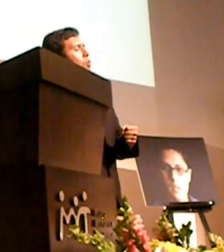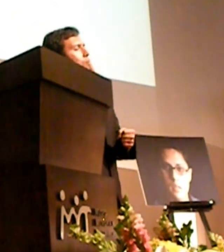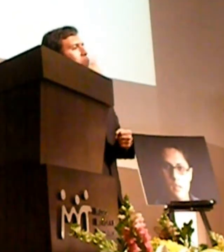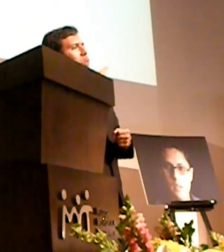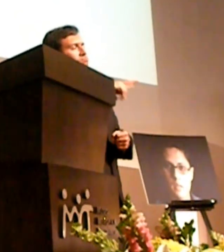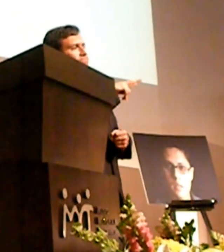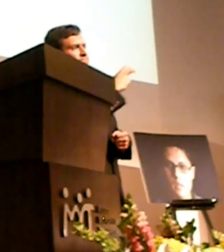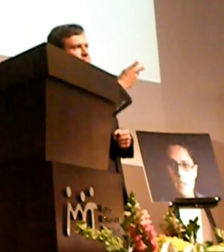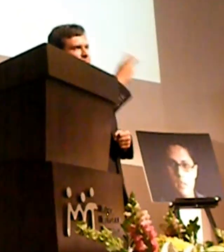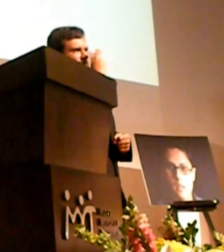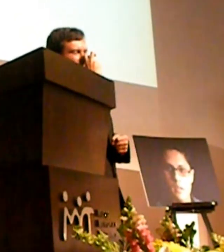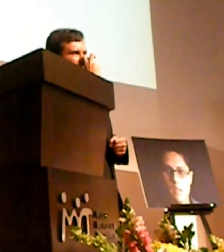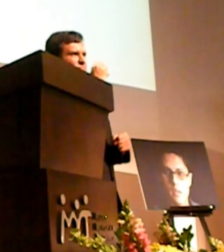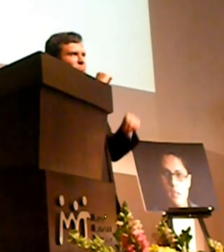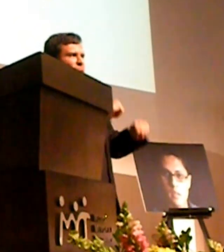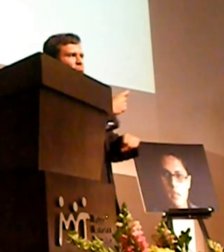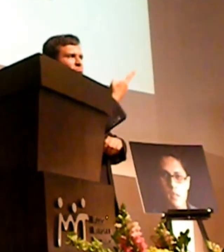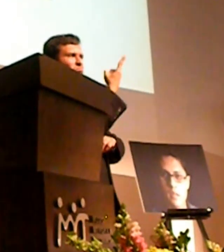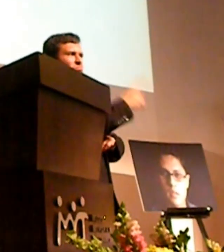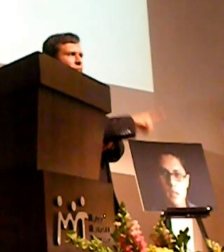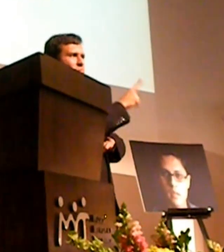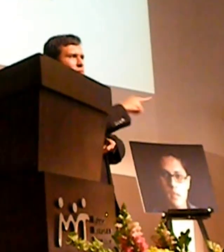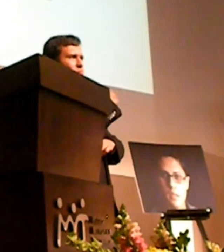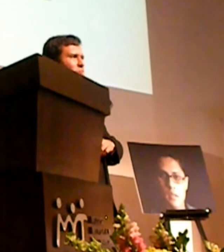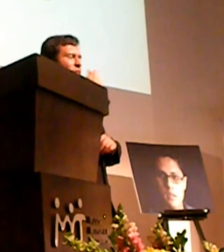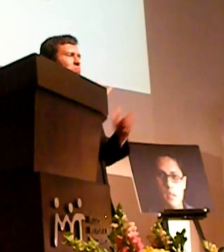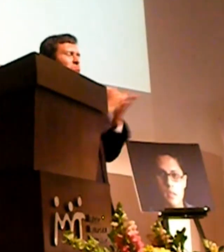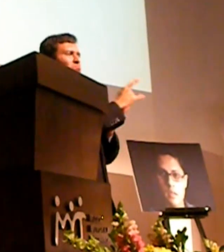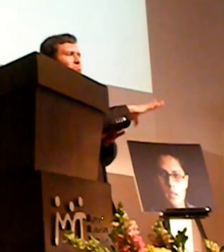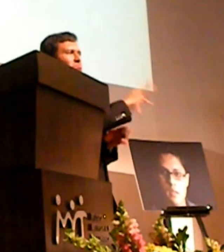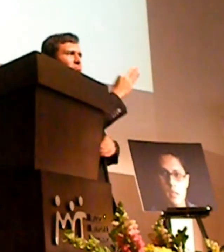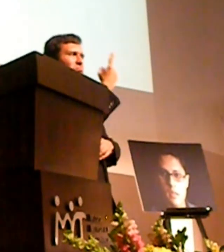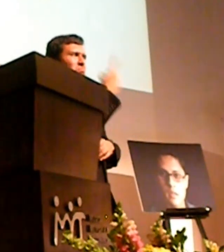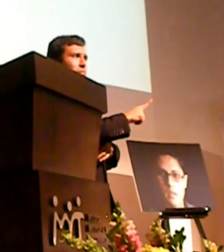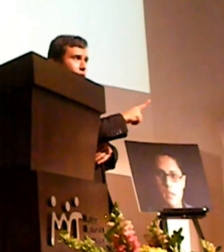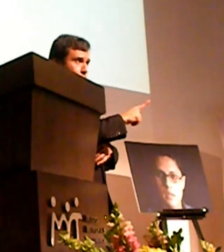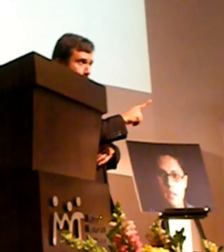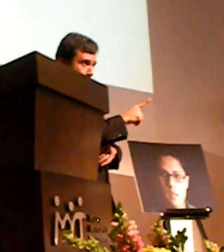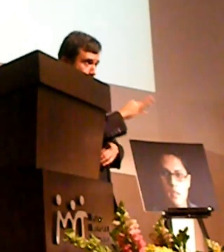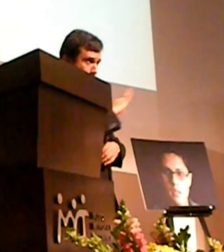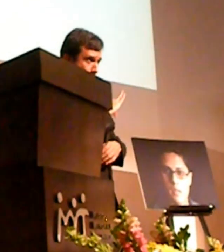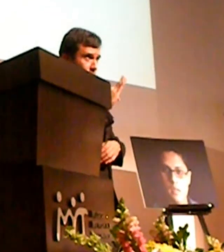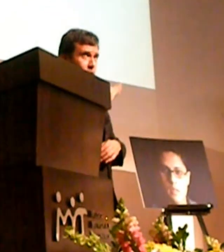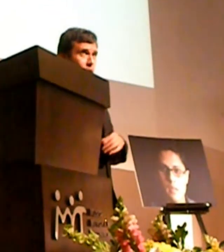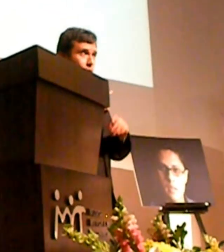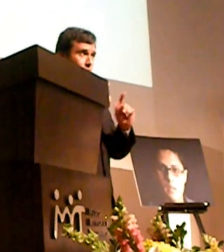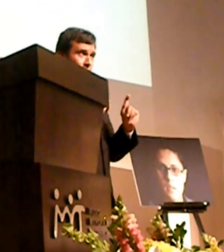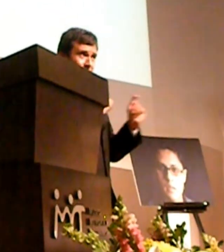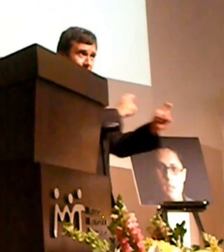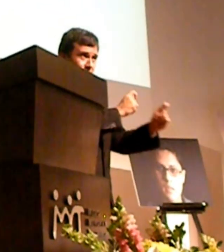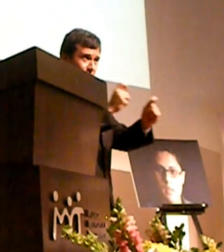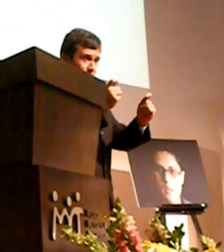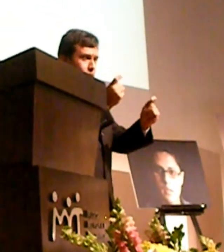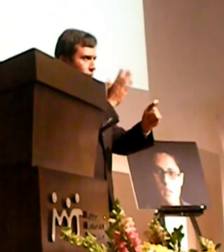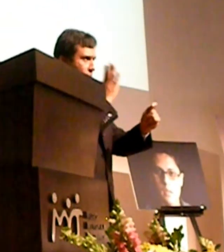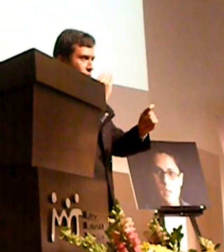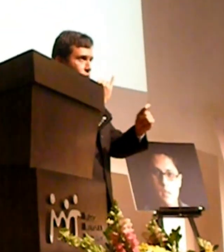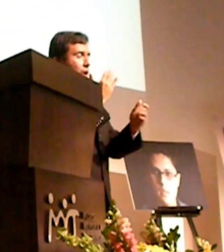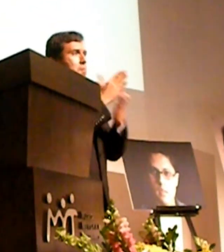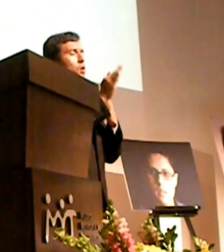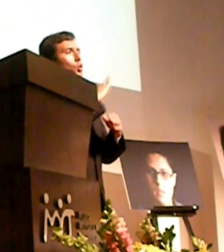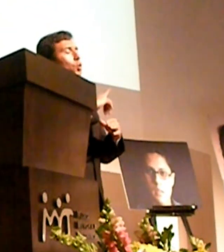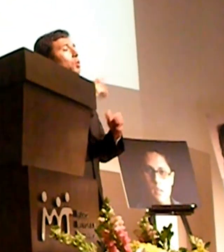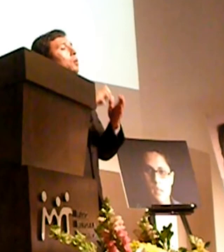autoritario de quien todo quiere decidir y que no está dispuesto a perder privilegios, o con el ojo excluyente del cadenero del